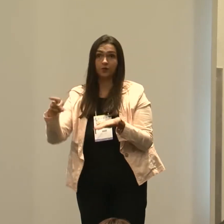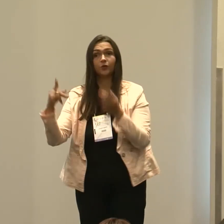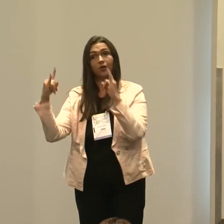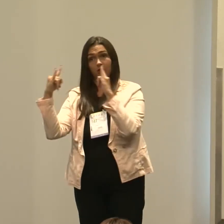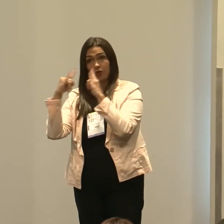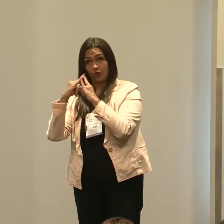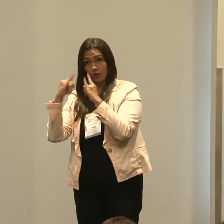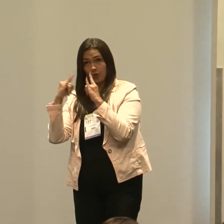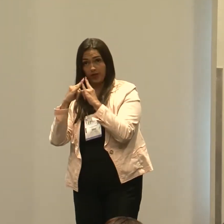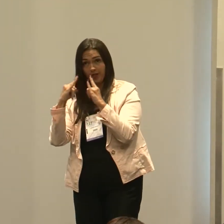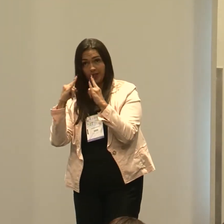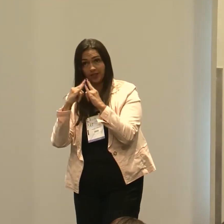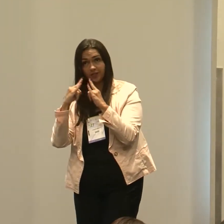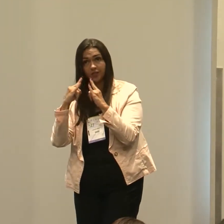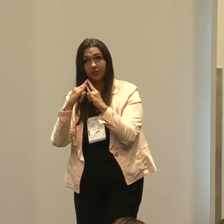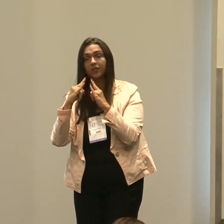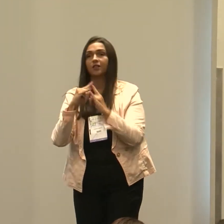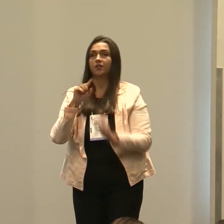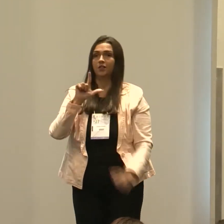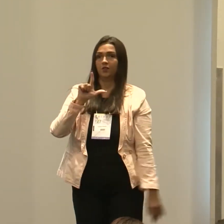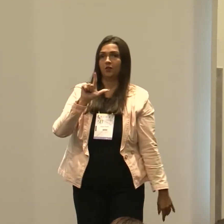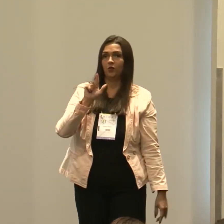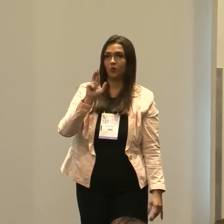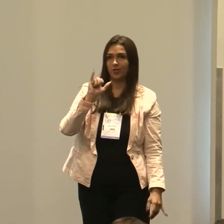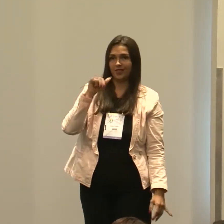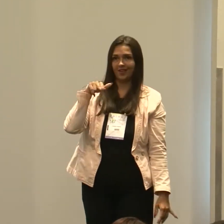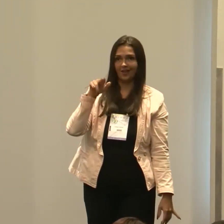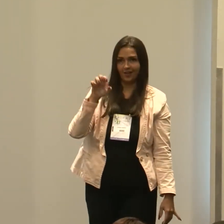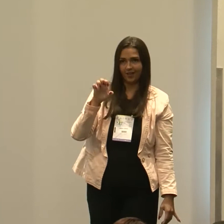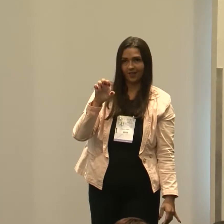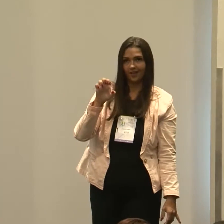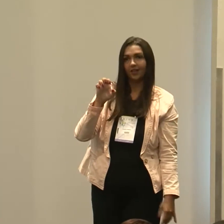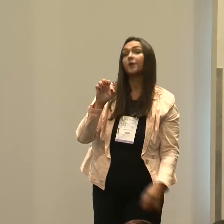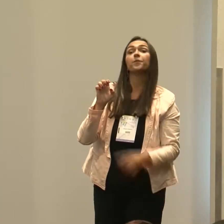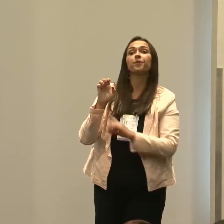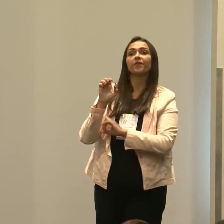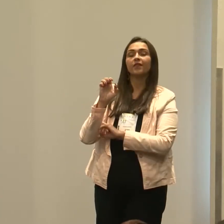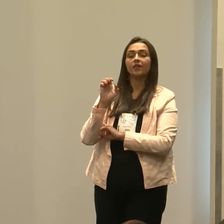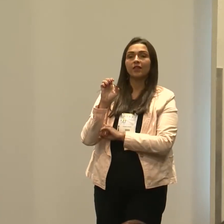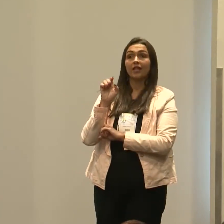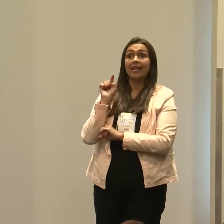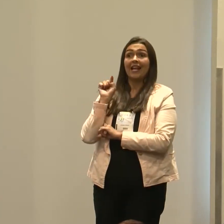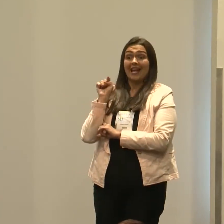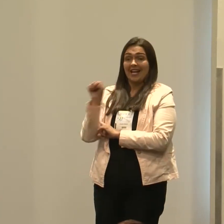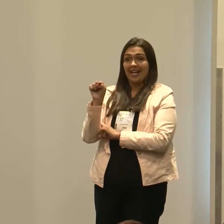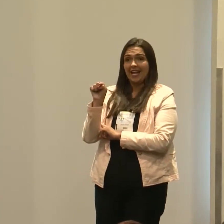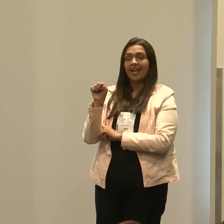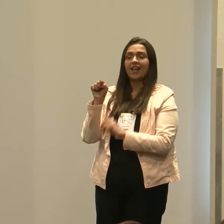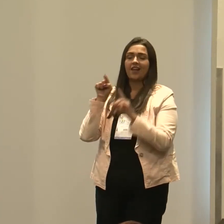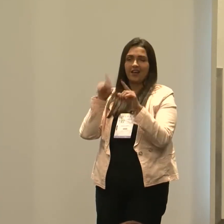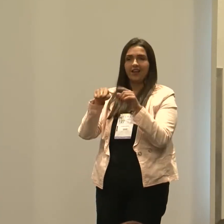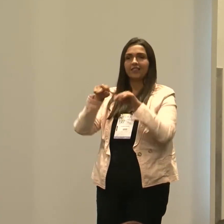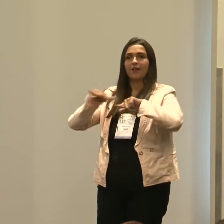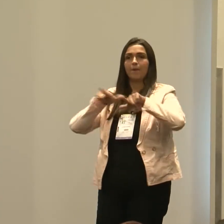para usar isso na sala de aula. Por isso eu vou convidar agora o professor do INES, a professora Luciane.